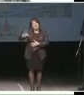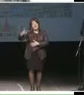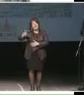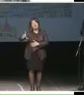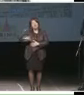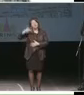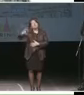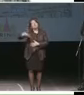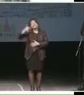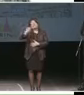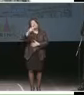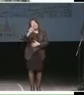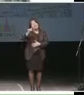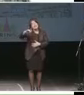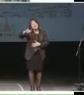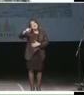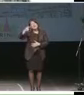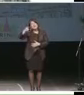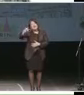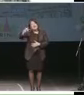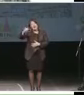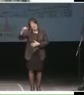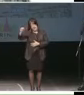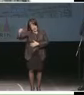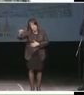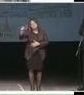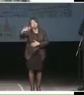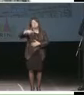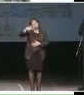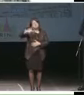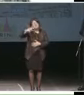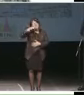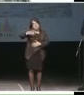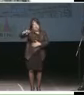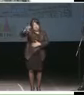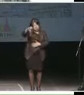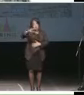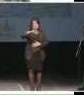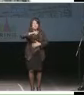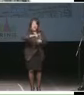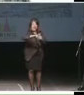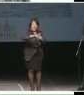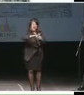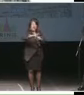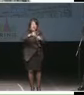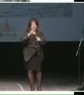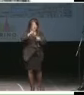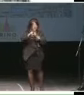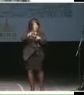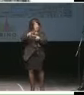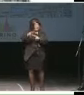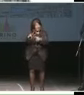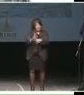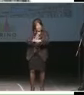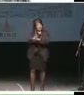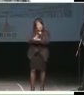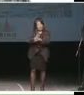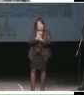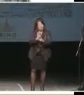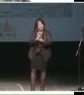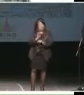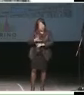Trenitalia abbiamo creato un terzo ingresso dalla stazione di Ingotto si accederà direttamente al salone